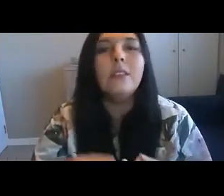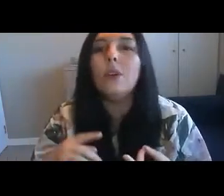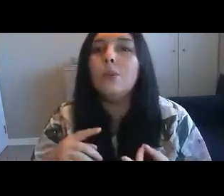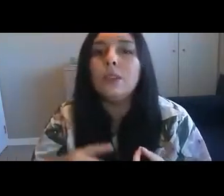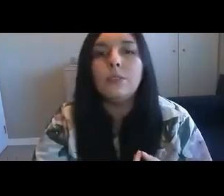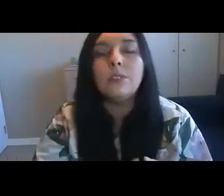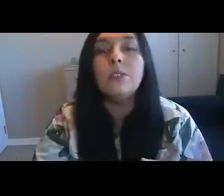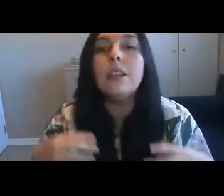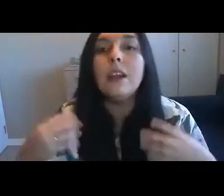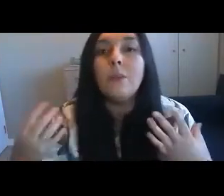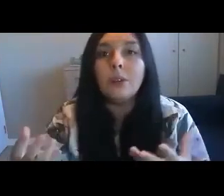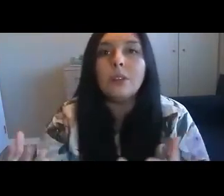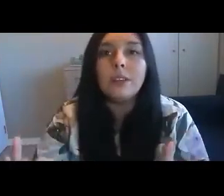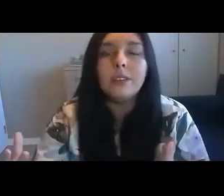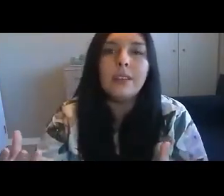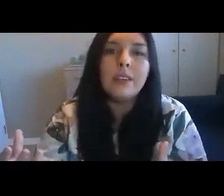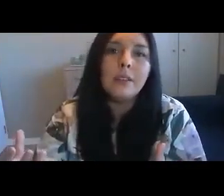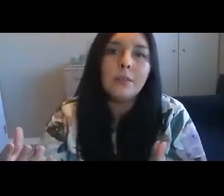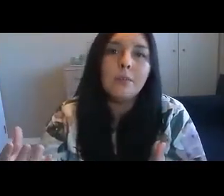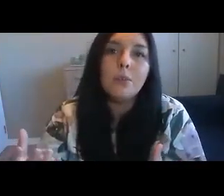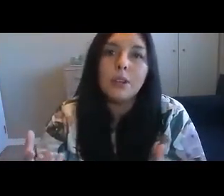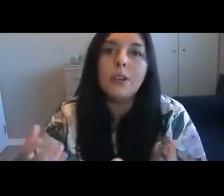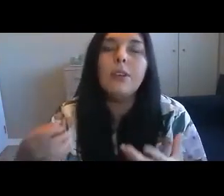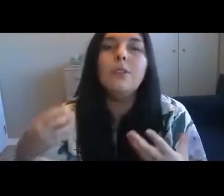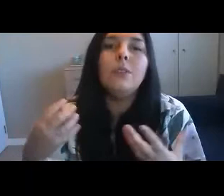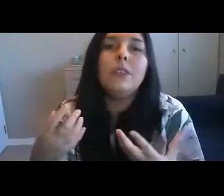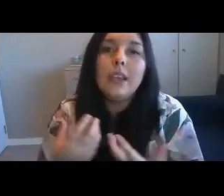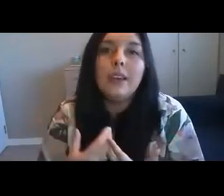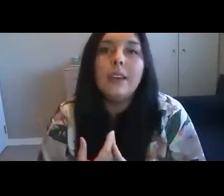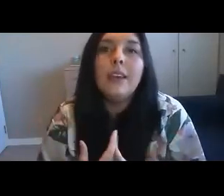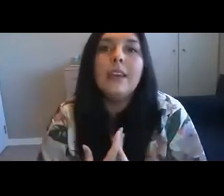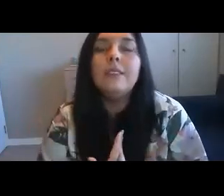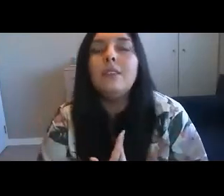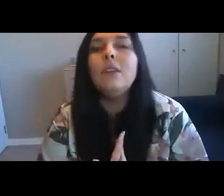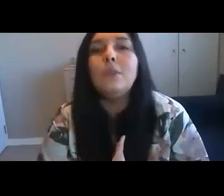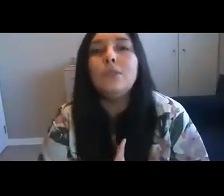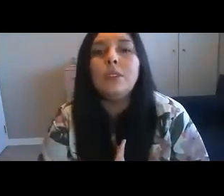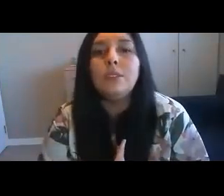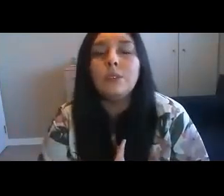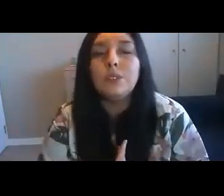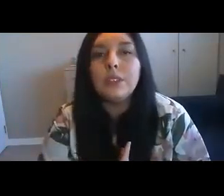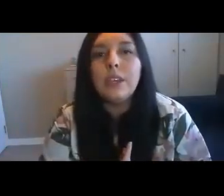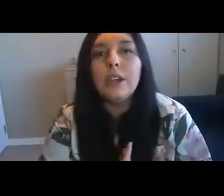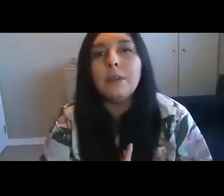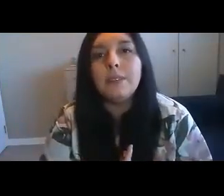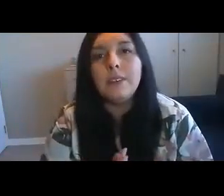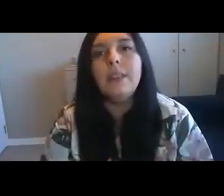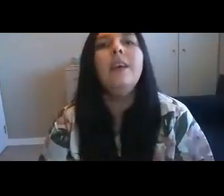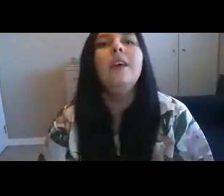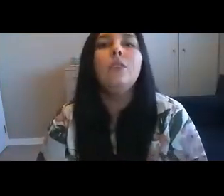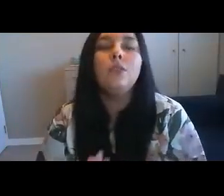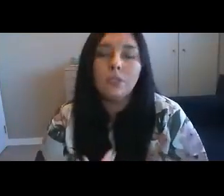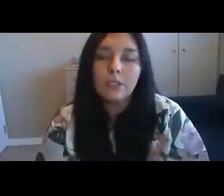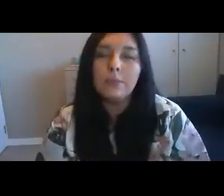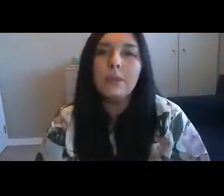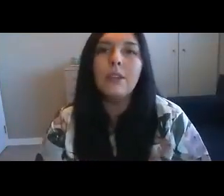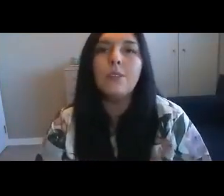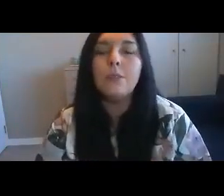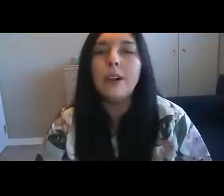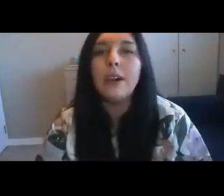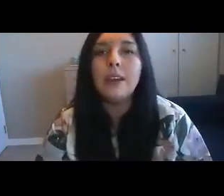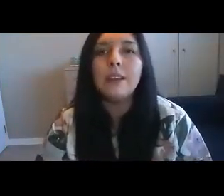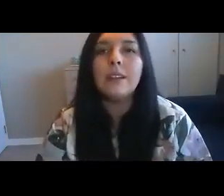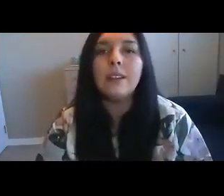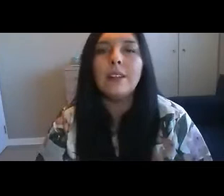accidente o alguna situación en la cual ustedes se dan involucrados ya en ser una persona en situación de discapacidad. Nosotros también